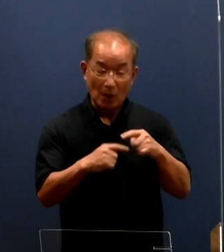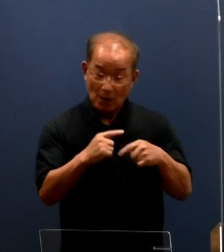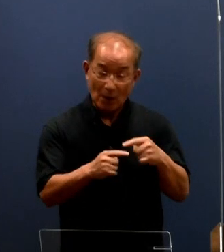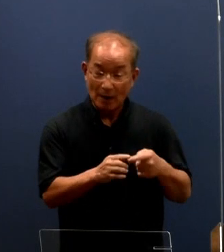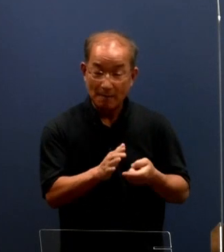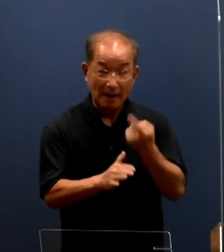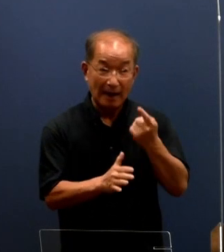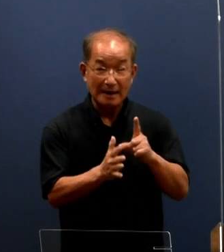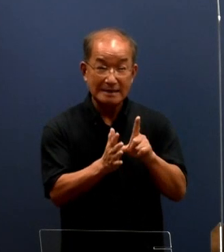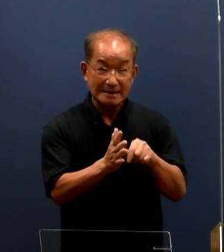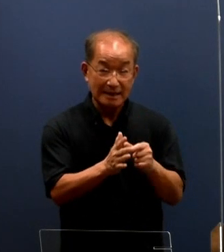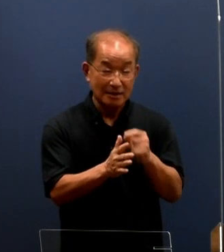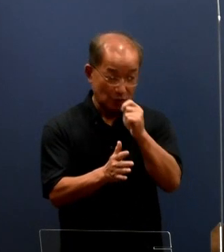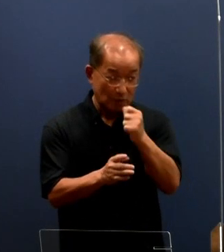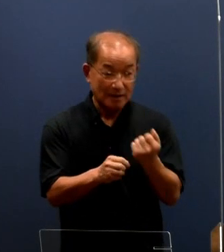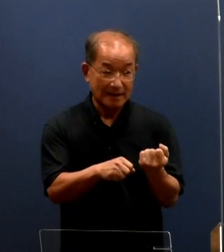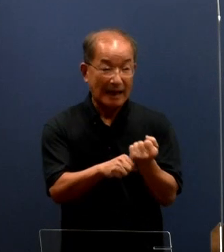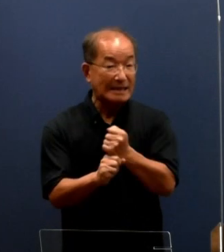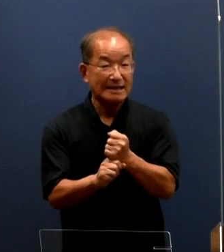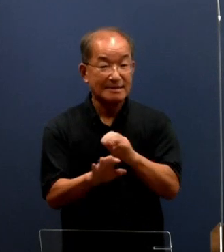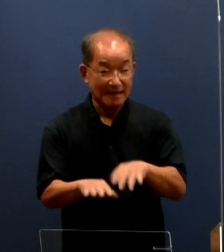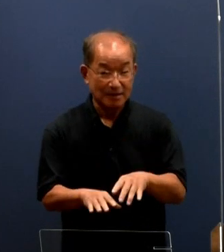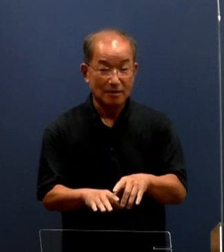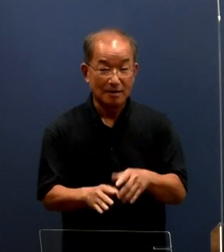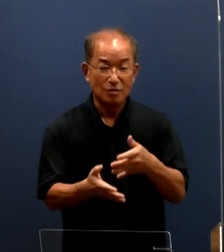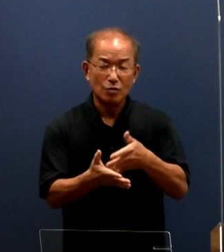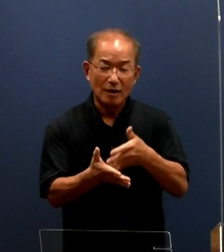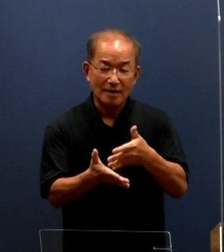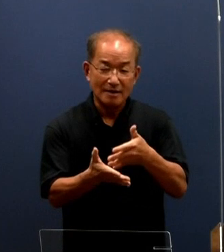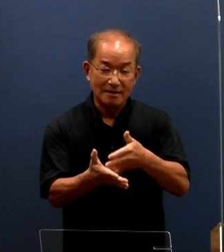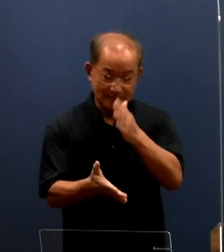していただけますでしょうか。 いや、だってもう